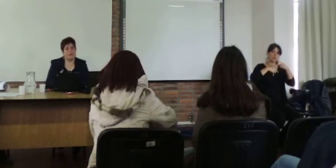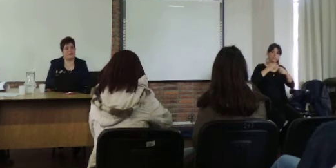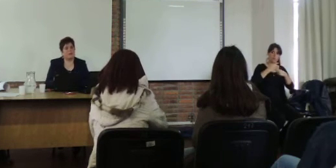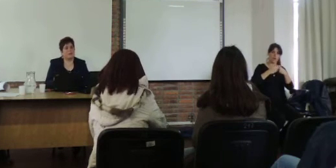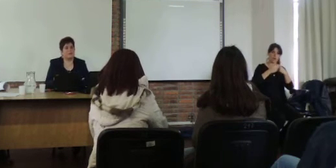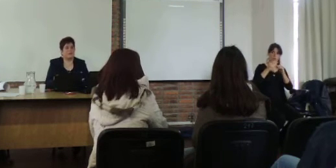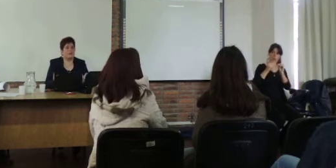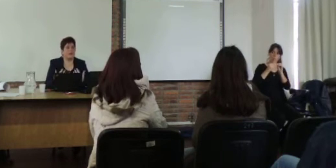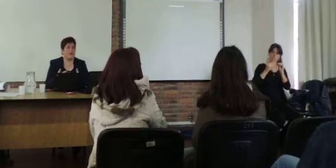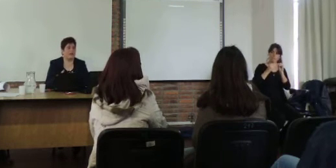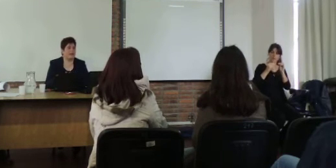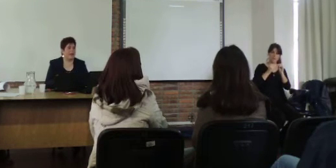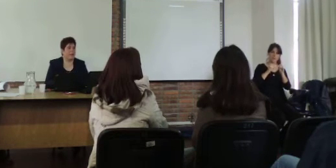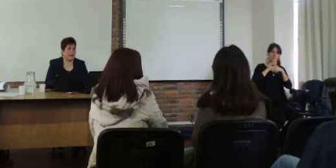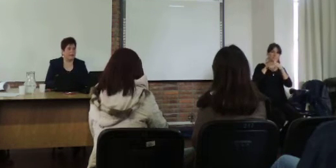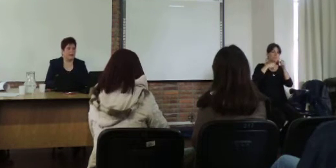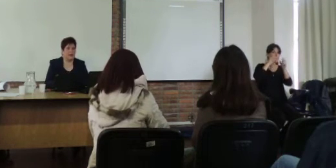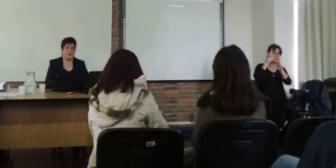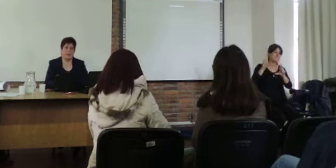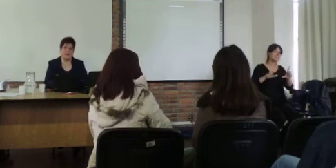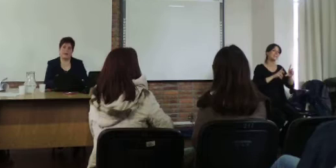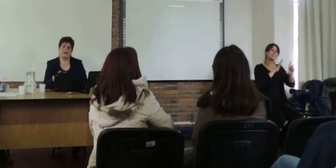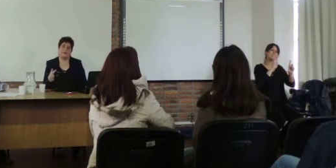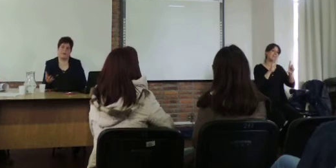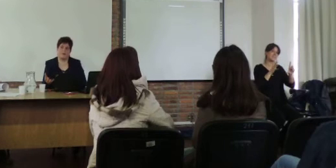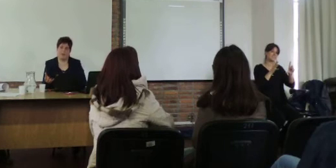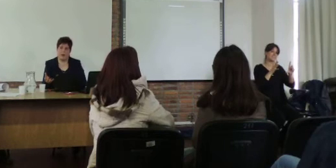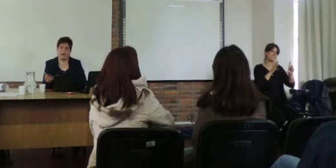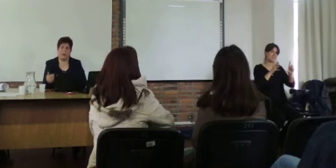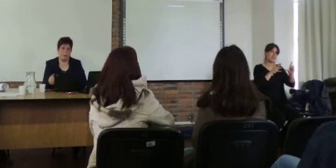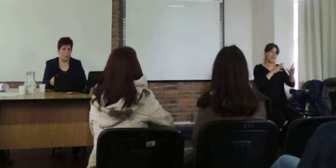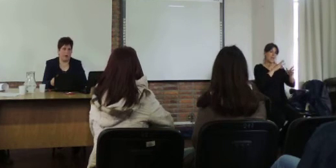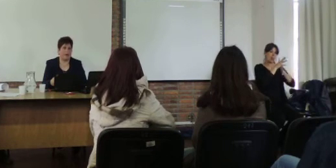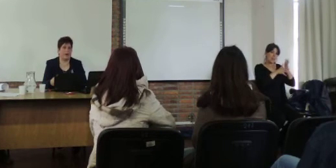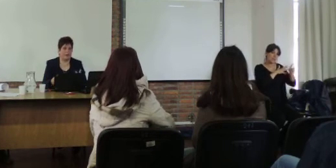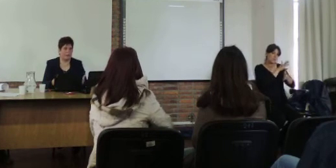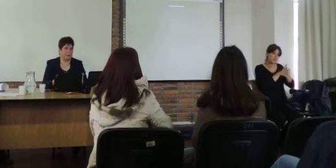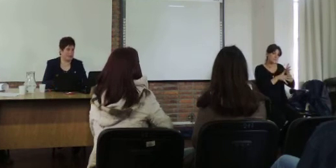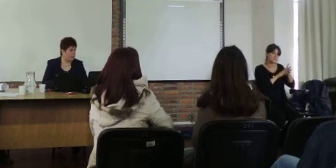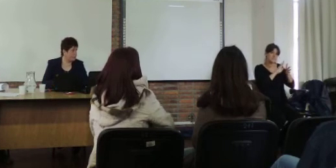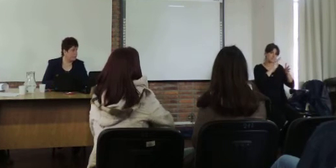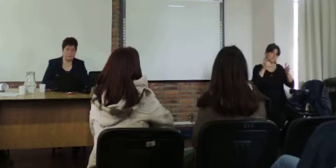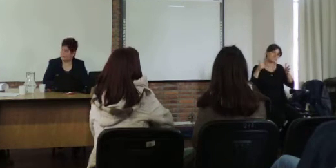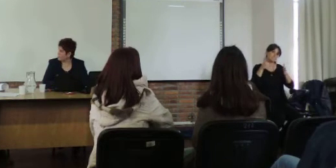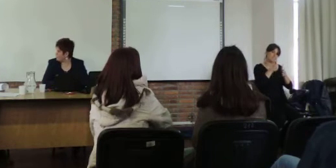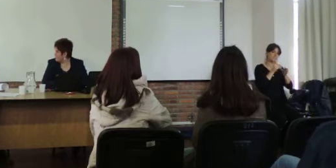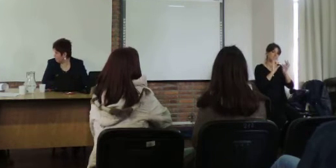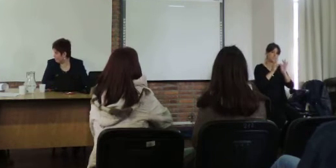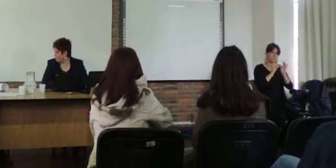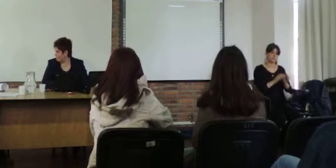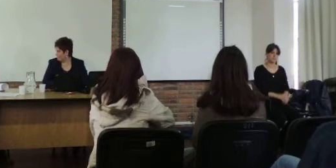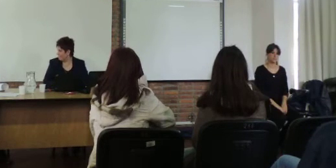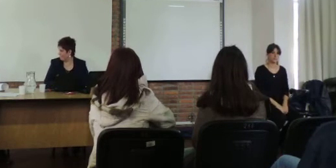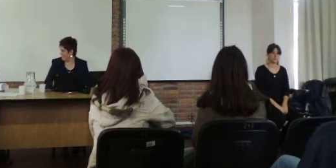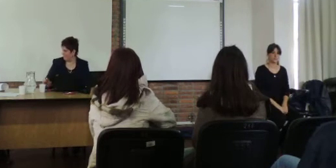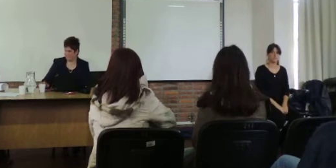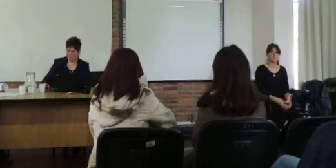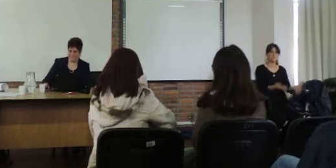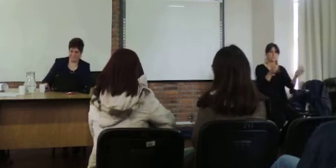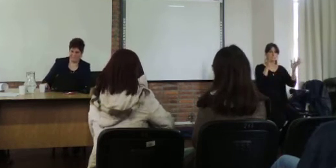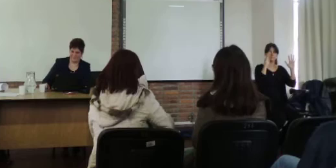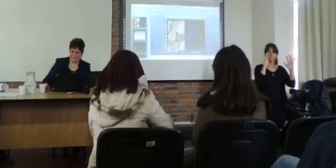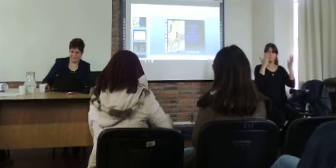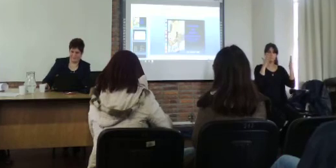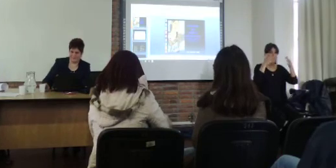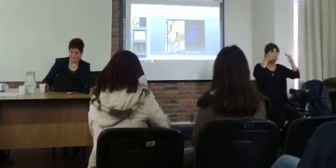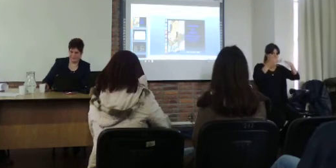compañera y después hacer otra presentación de lo que es el hablante de la lengua de señas y el profesional que lo acompaña interpretando. Muy bien, pero